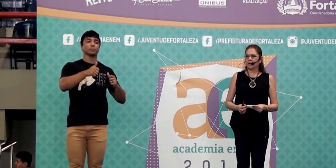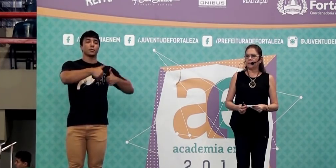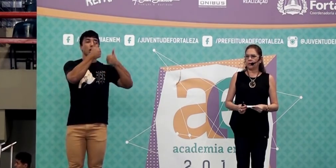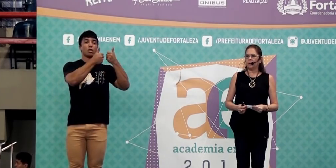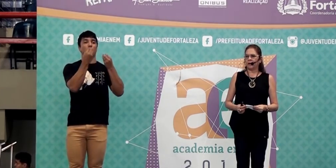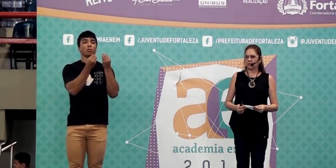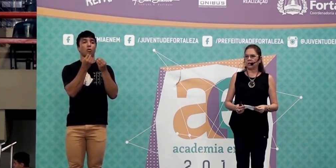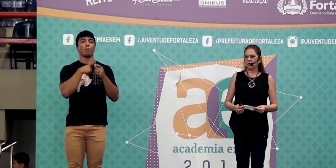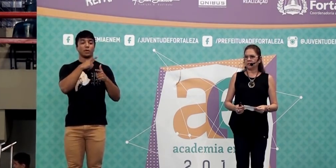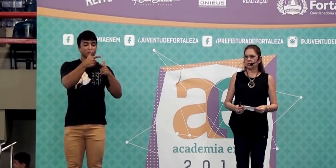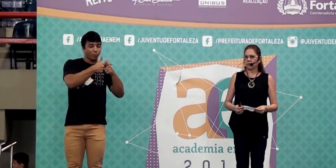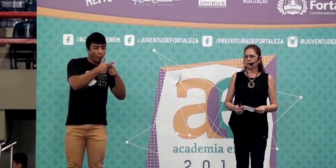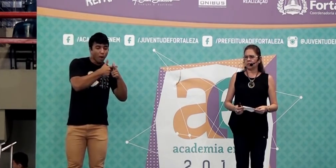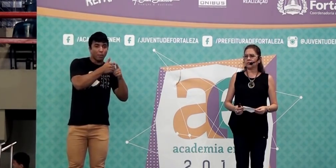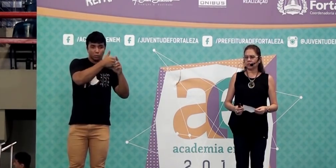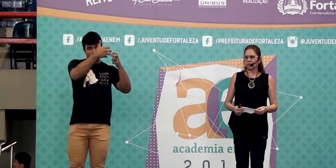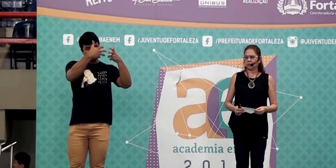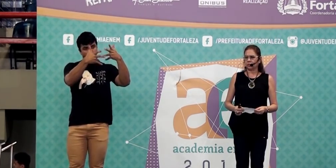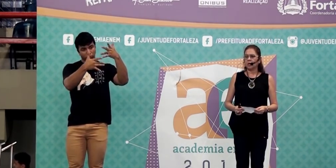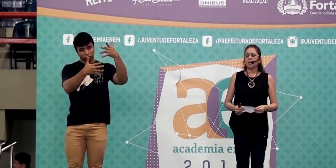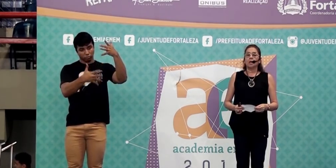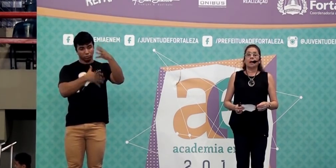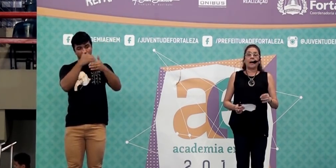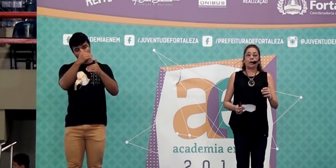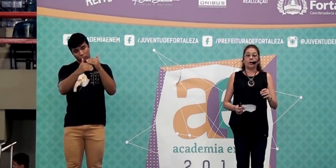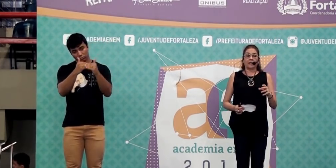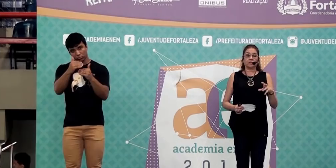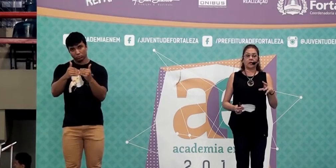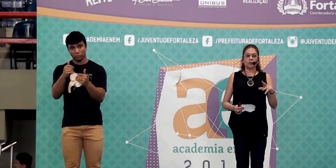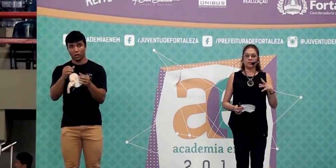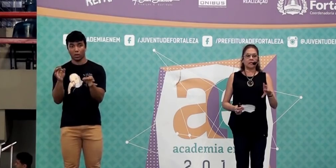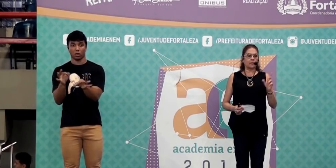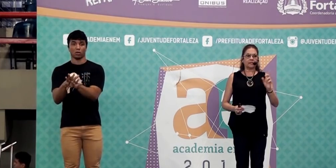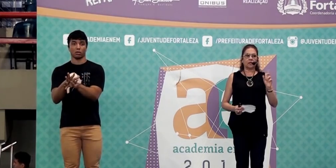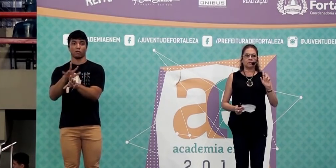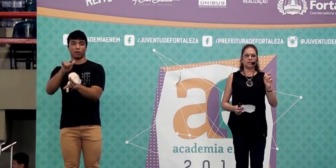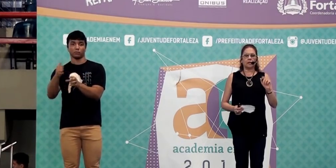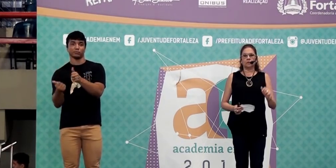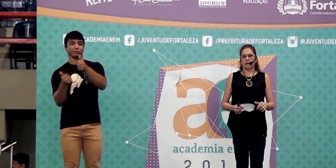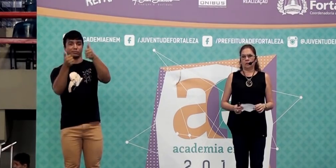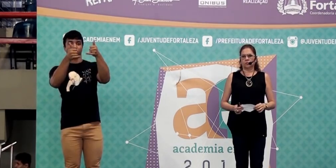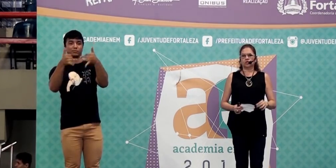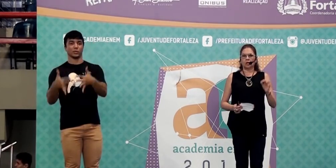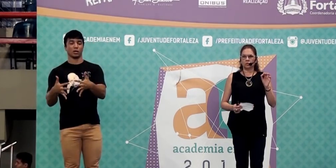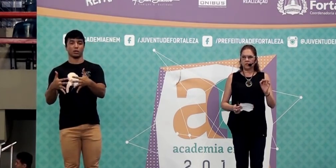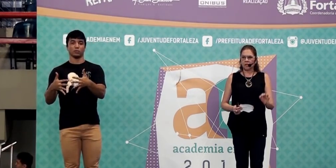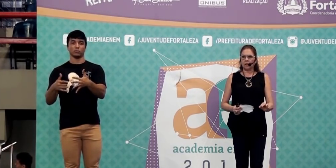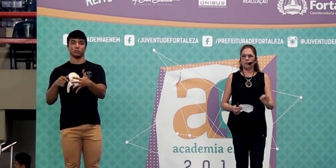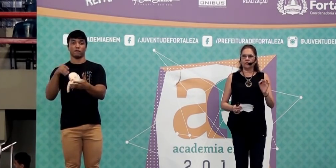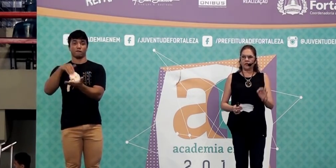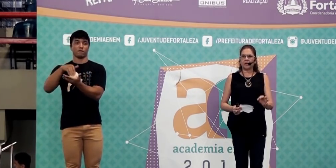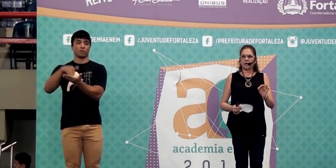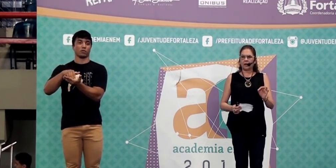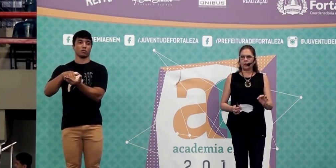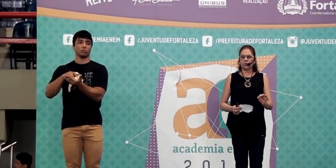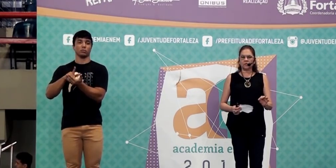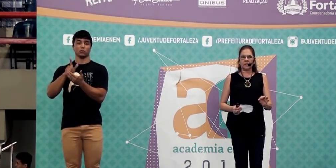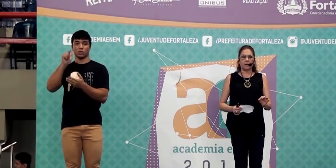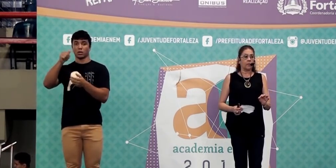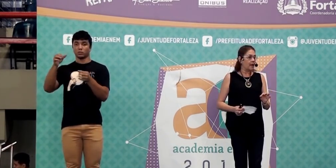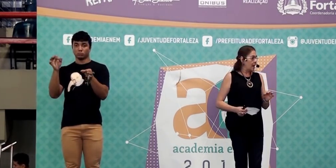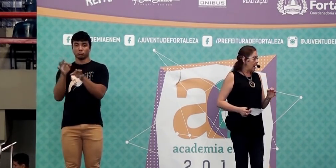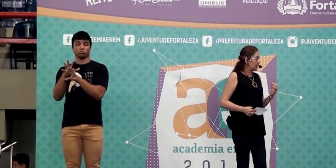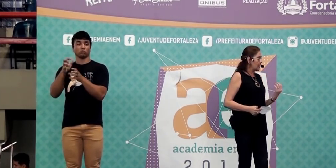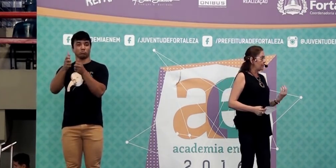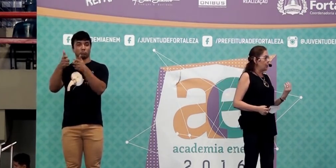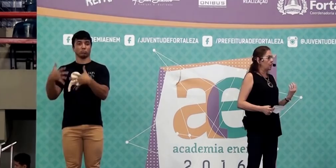situação daquela problemática que nós estamos discutindo. Agora, a solução não. Solução fica na